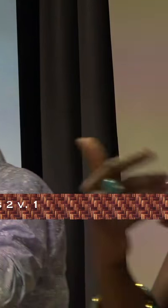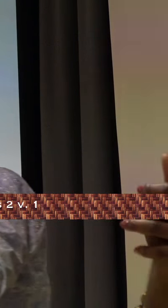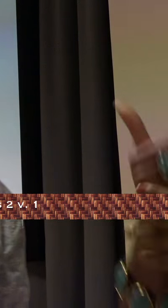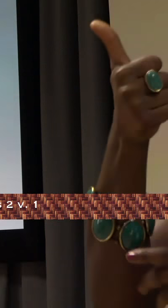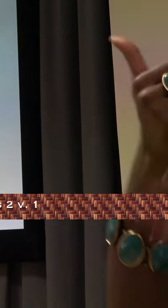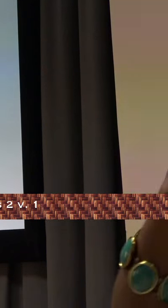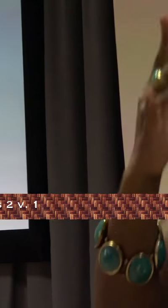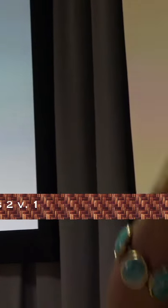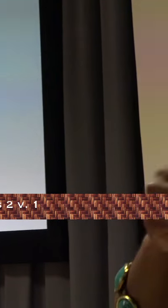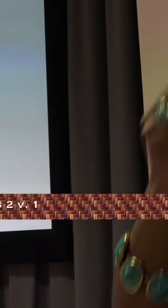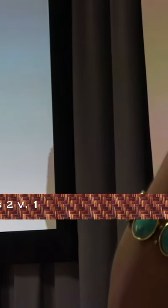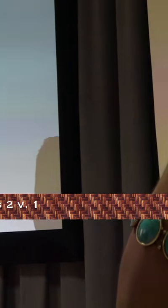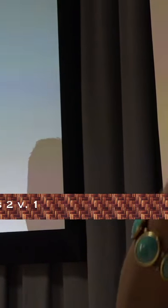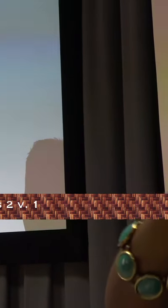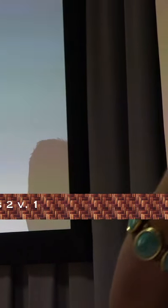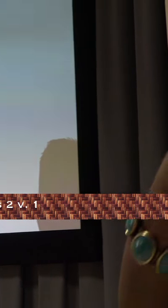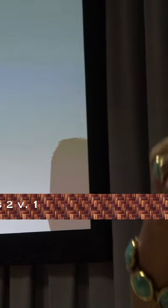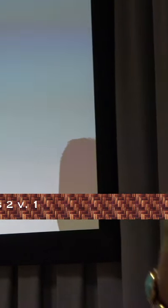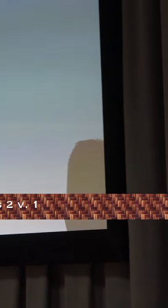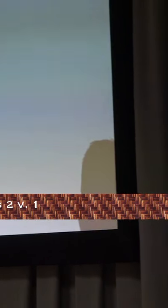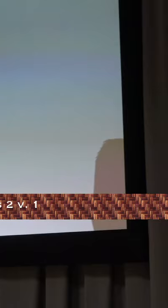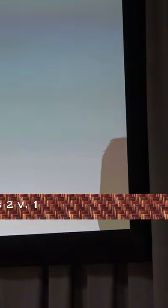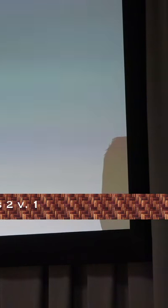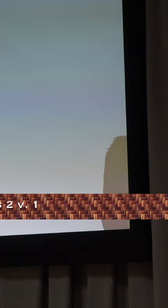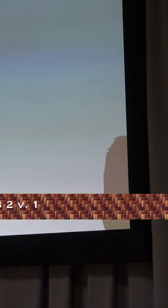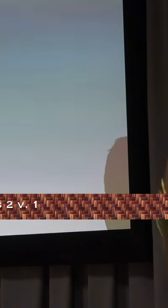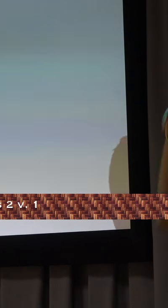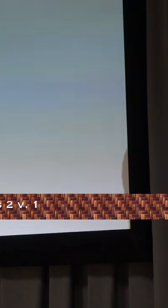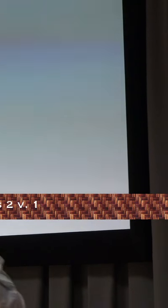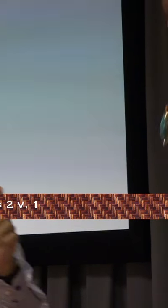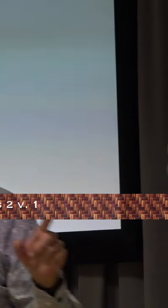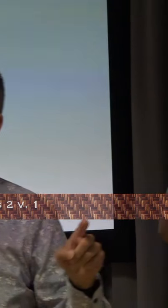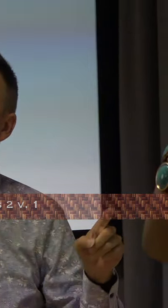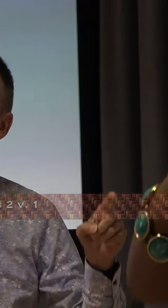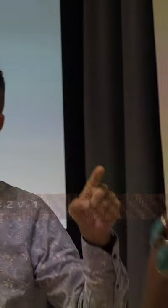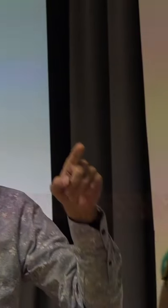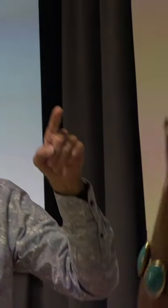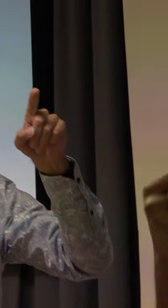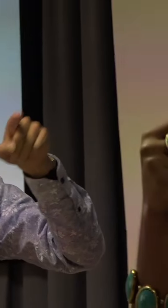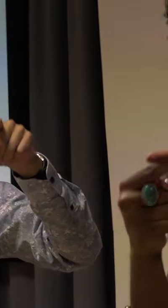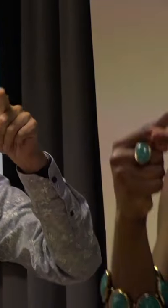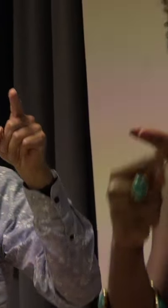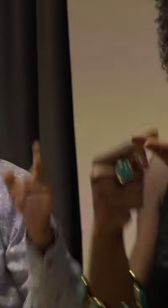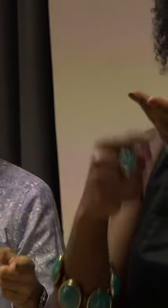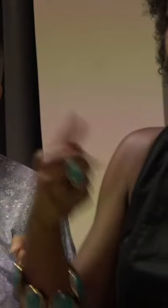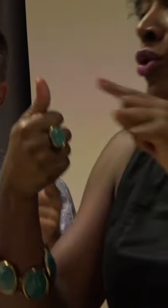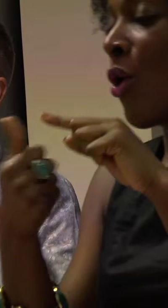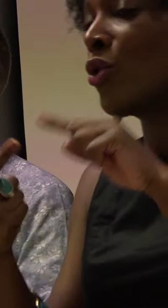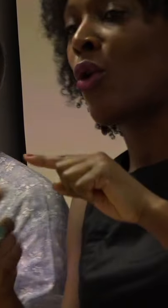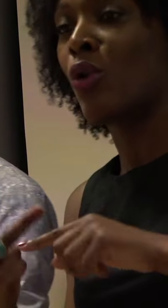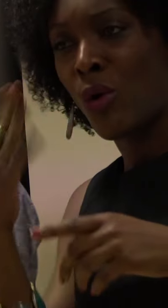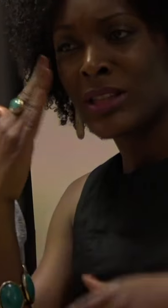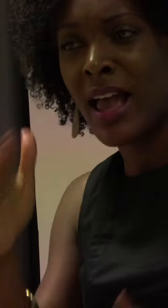est-ce que vous connaissez ça? Ça dit, compte les bienfaits de Dieu. Compte les